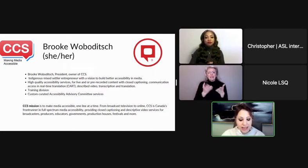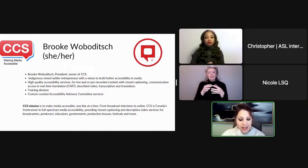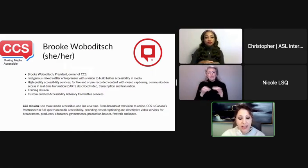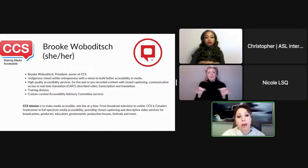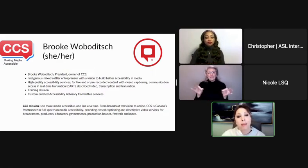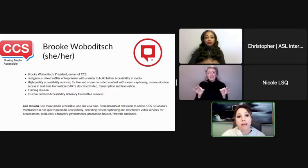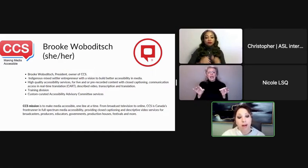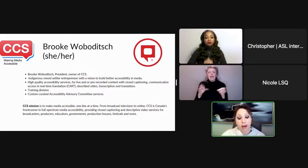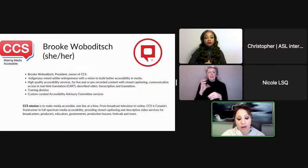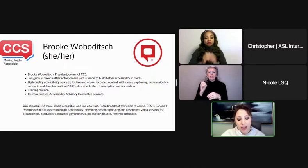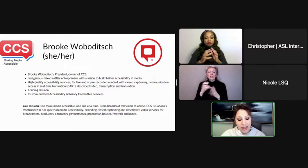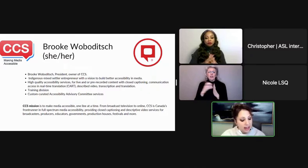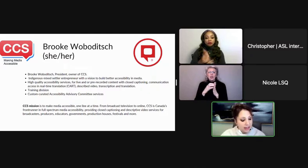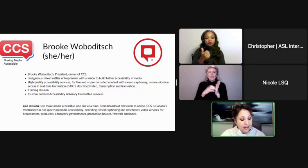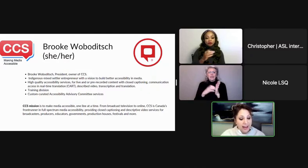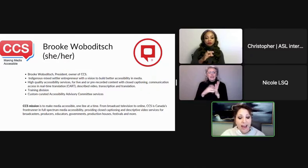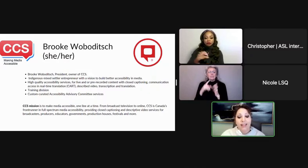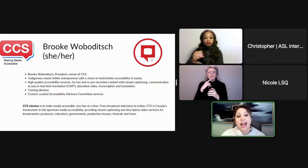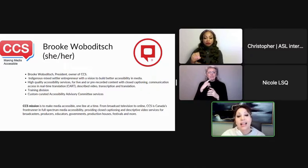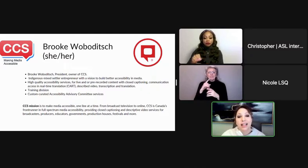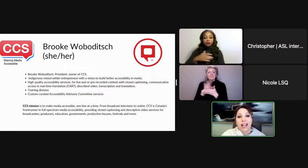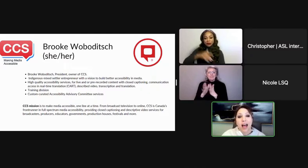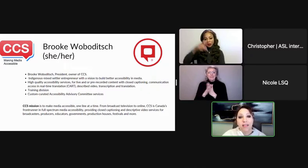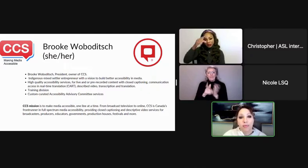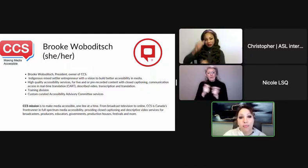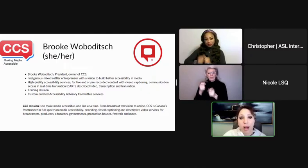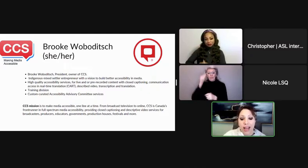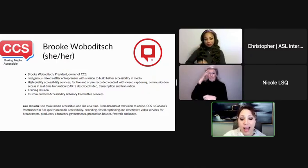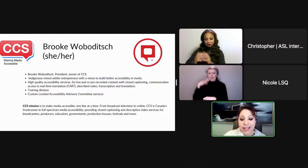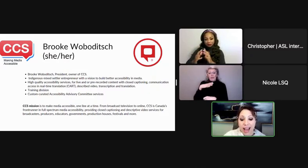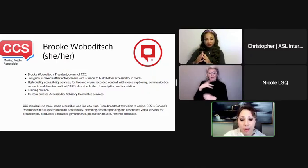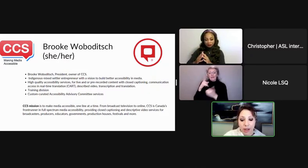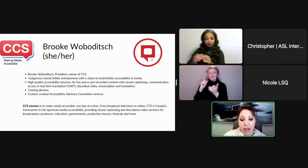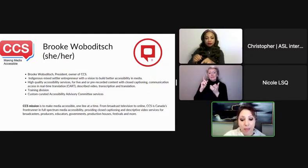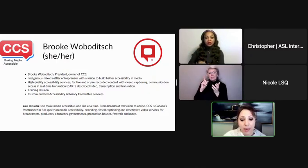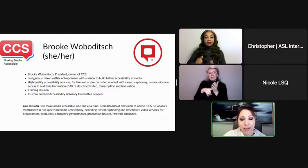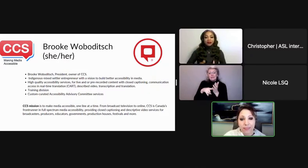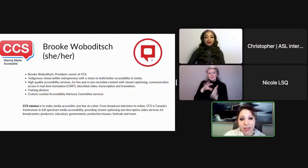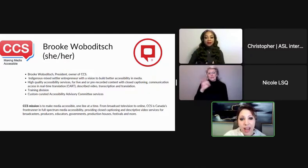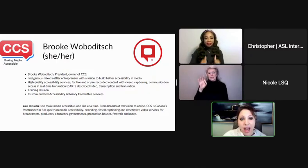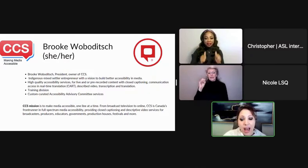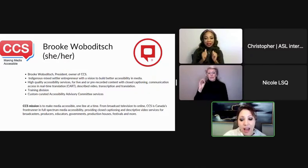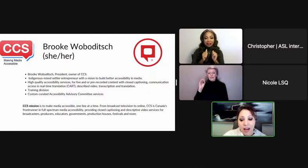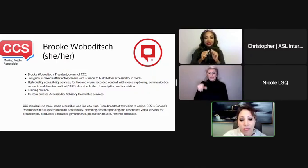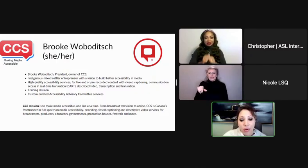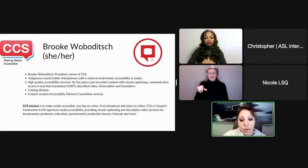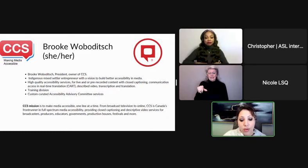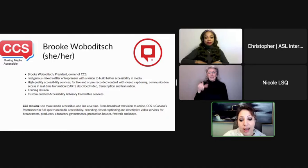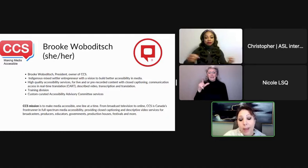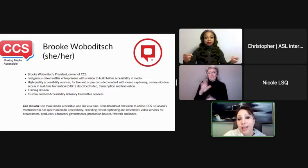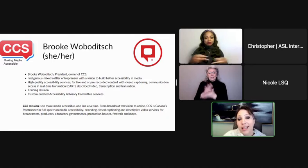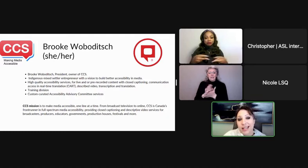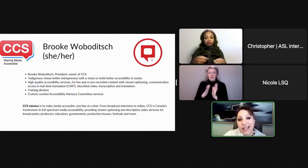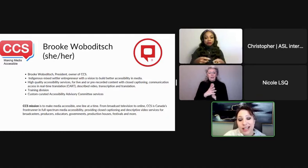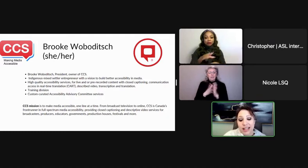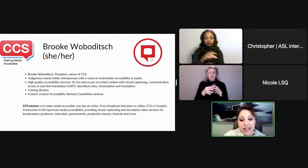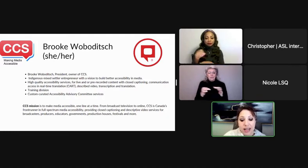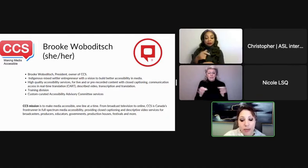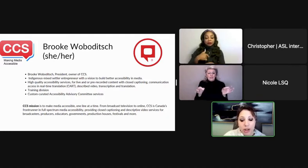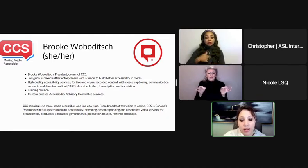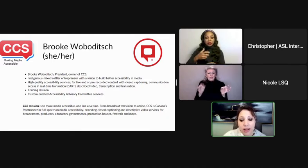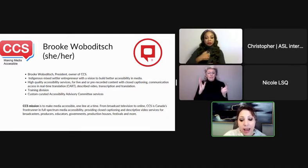codé. C'est une entreprise qui a été fondée par mon père en 90 puisqu'une entreprise de sous-titrage